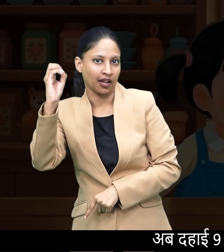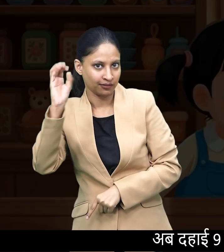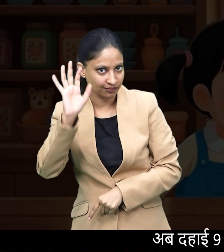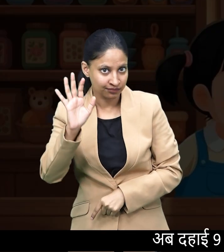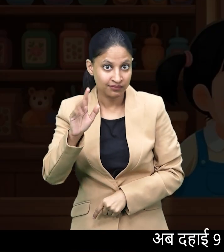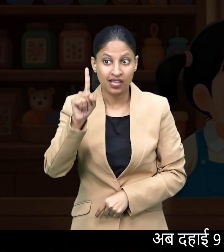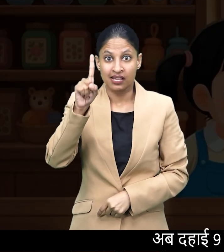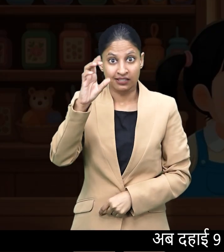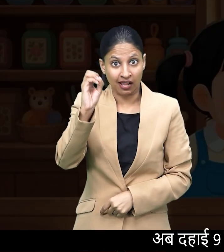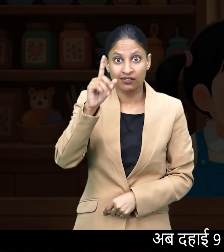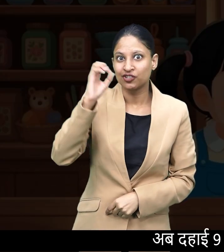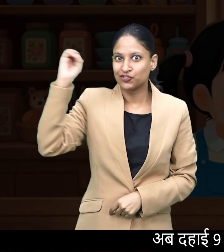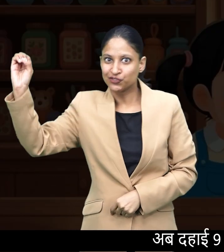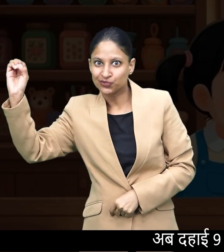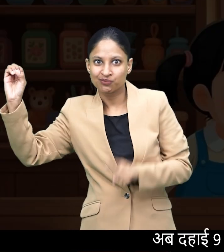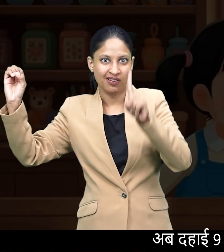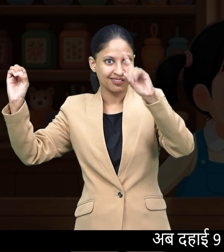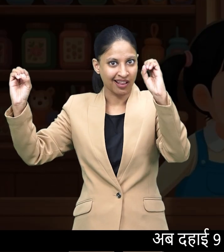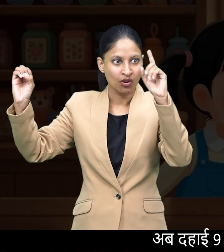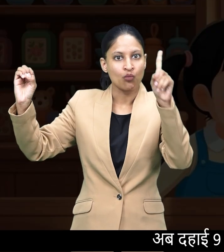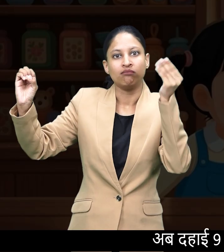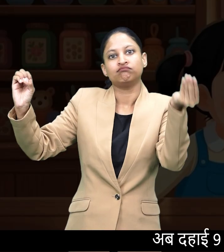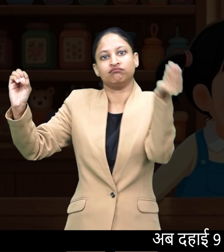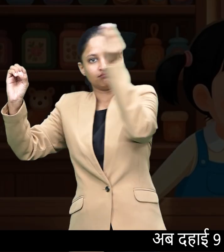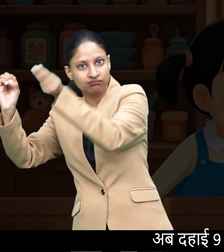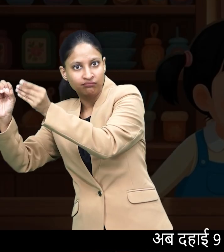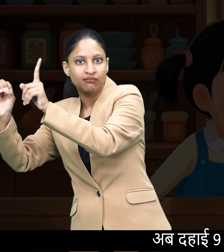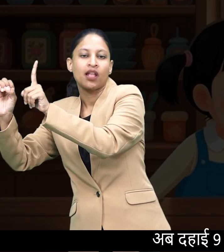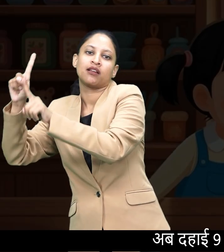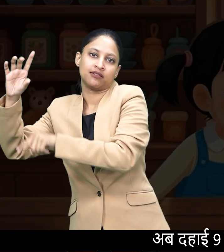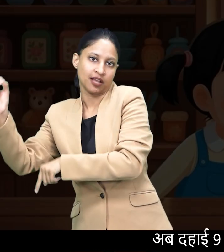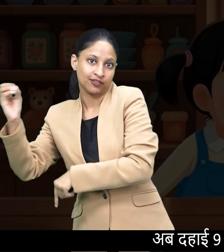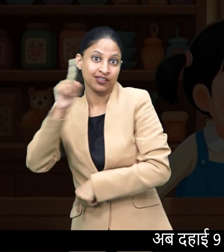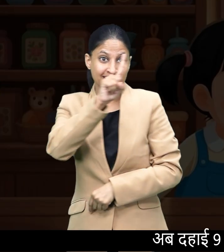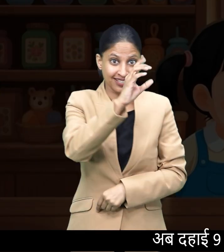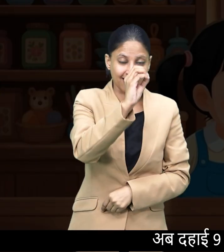अब दहाई 9 बन जाता है और इकाई 10 बन जाता है।